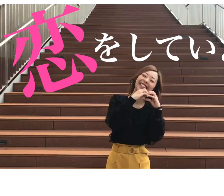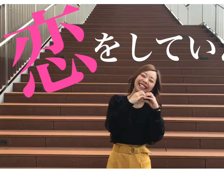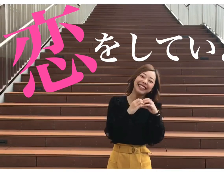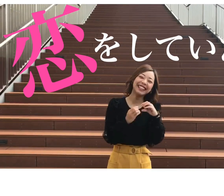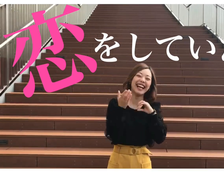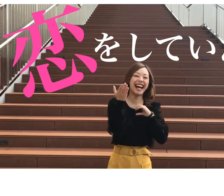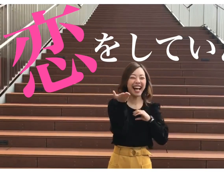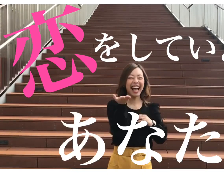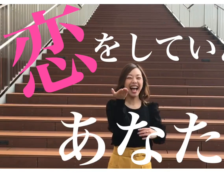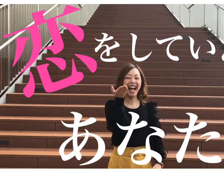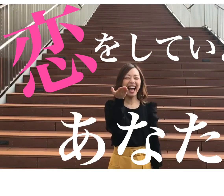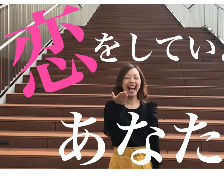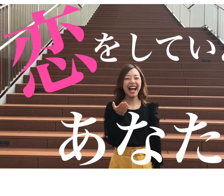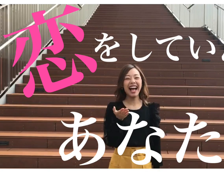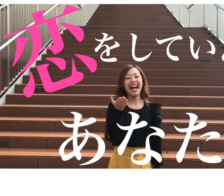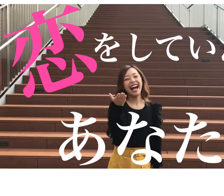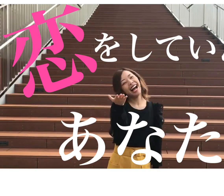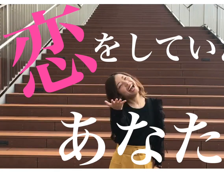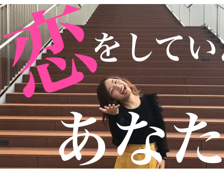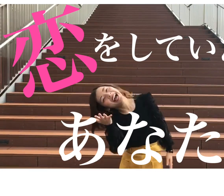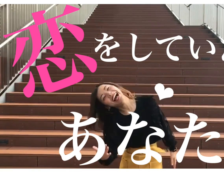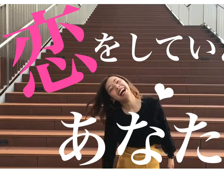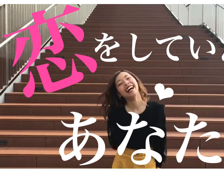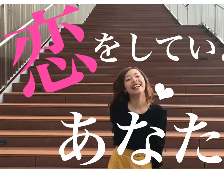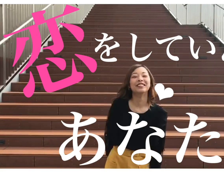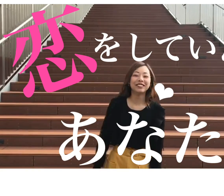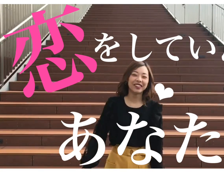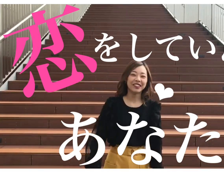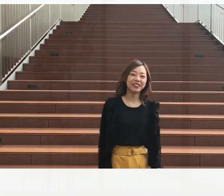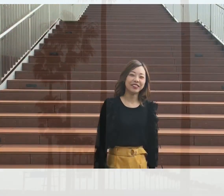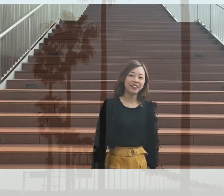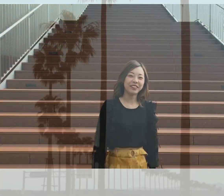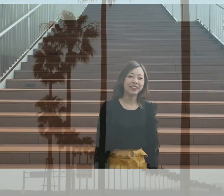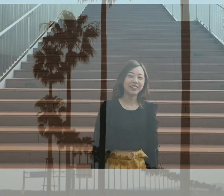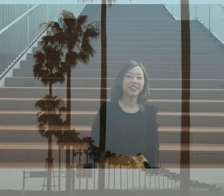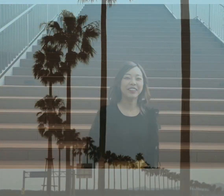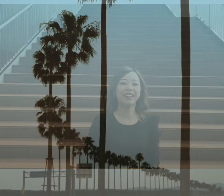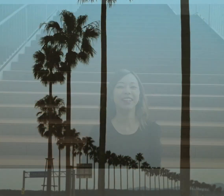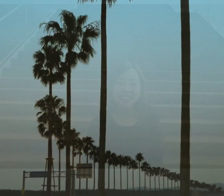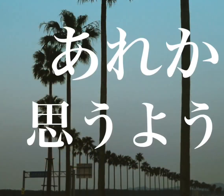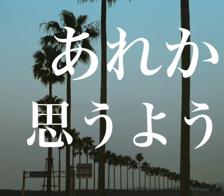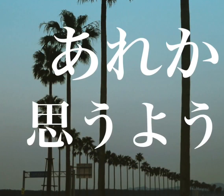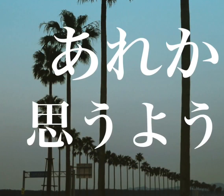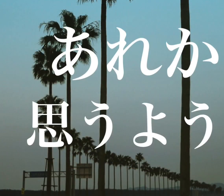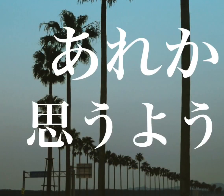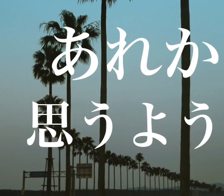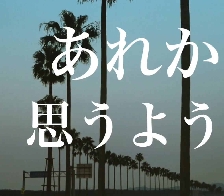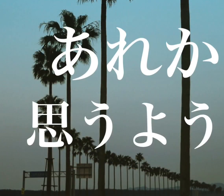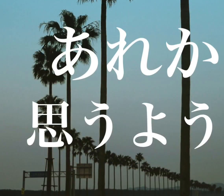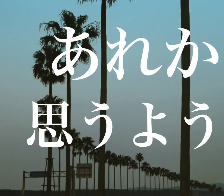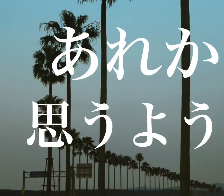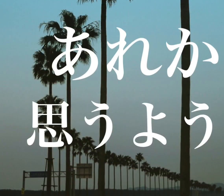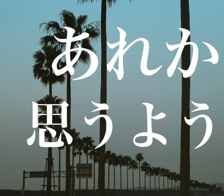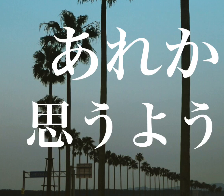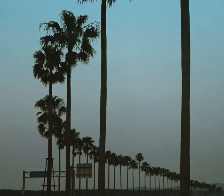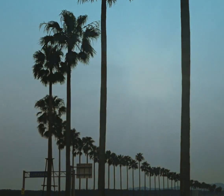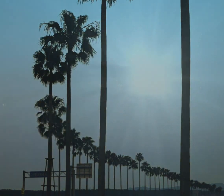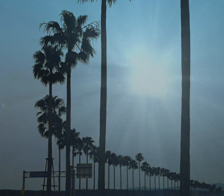たあなたに、あれから思うように